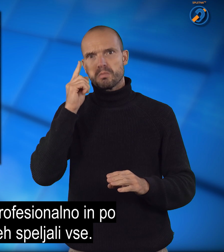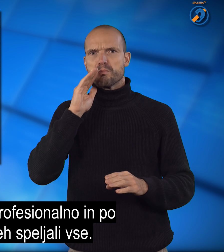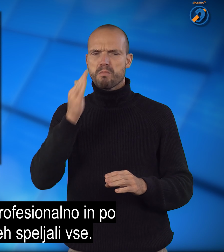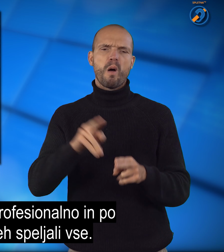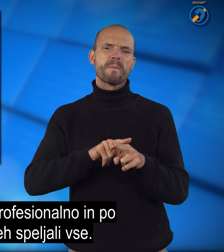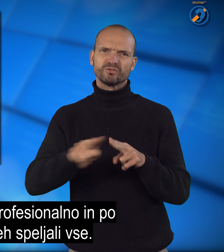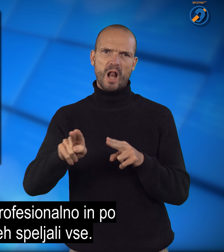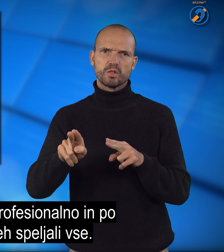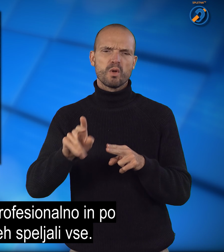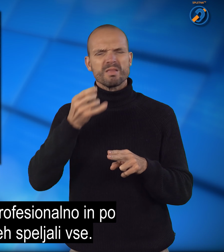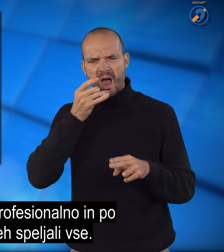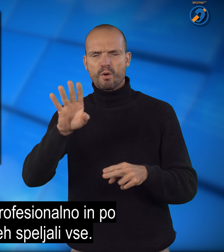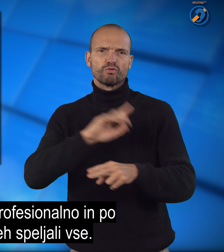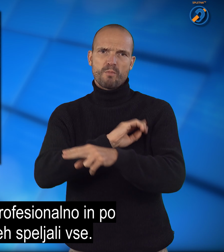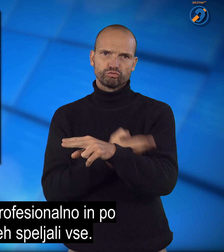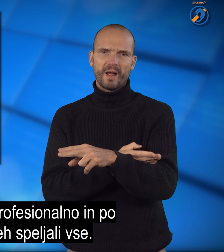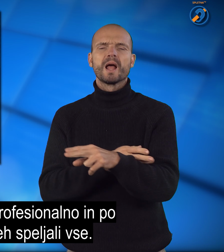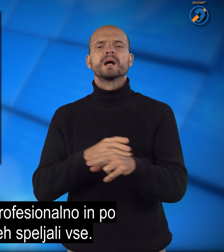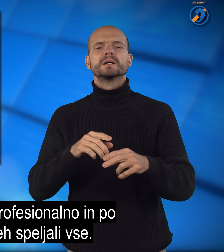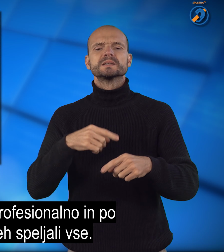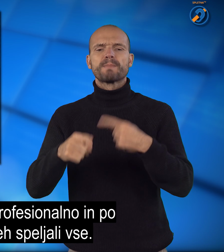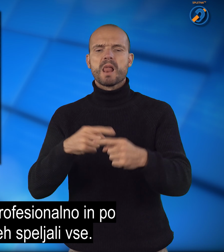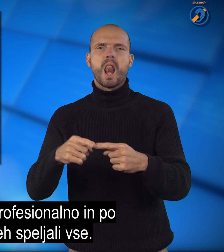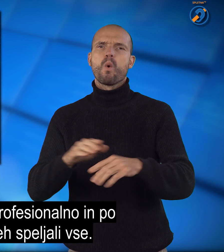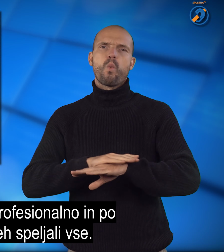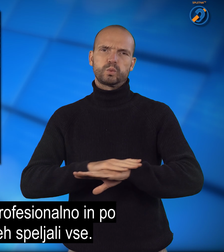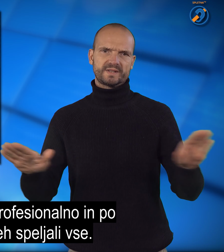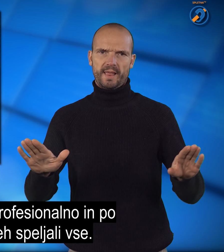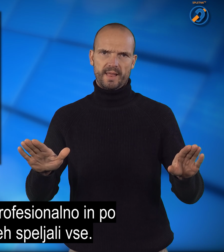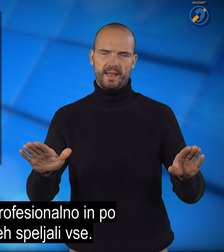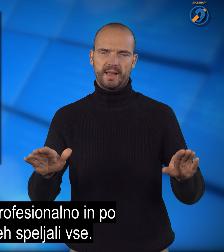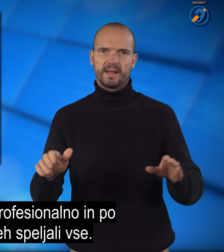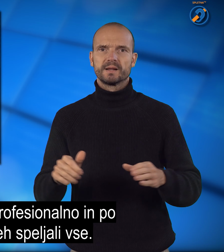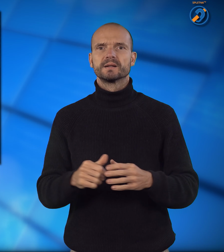profesionalno in po najboljših močeh speljali vse tako, kot mora biti.